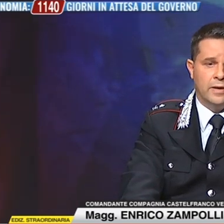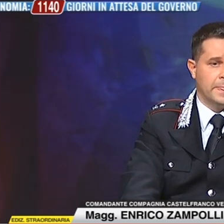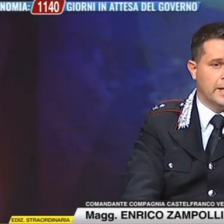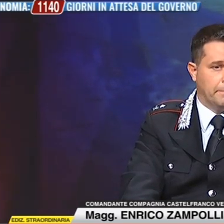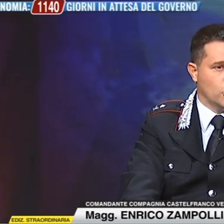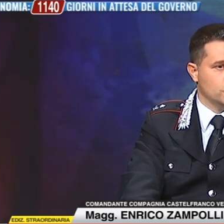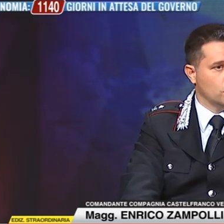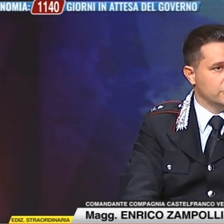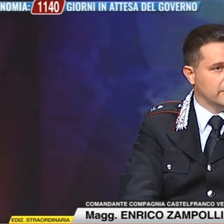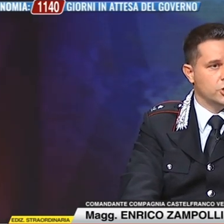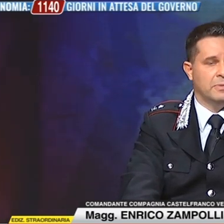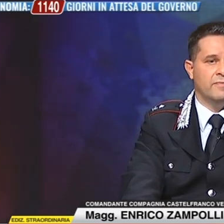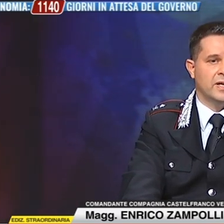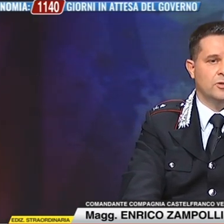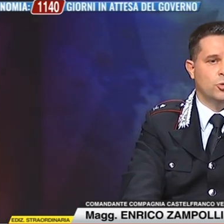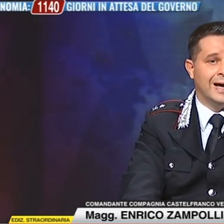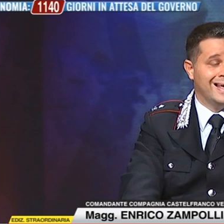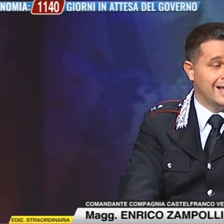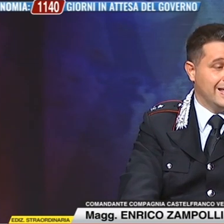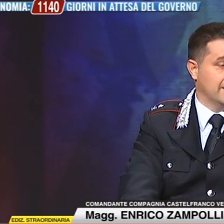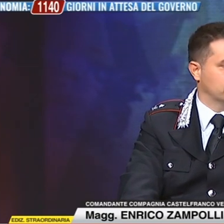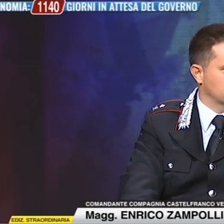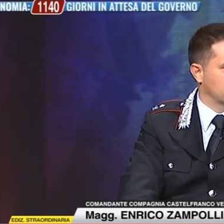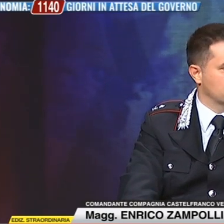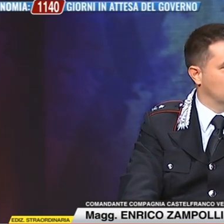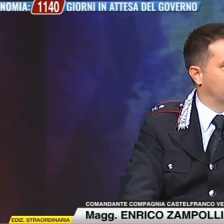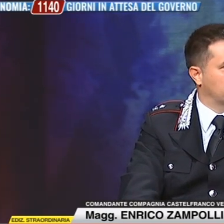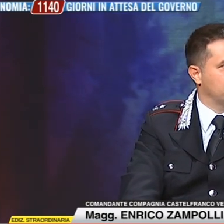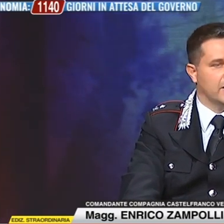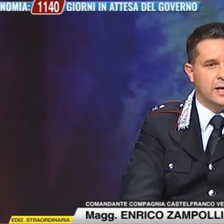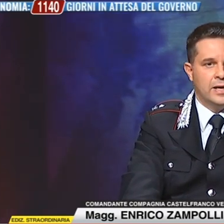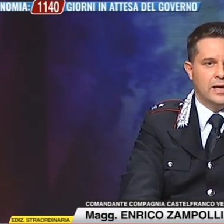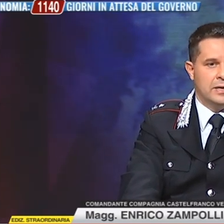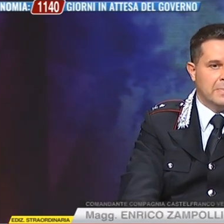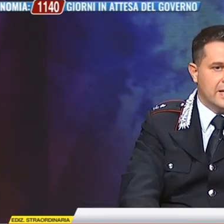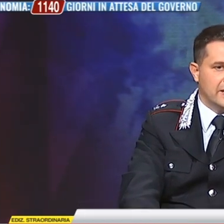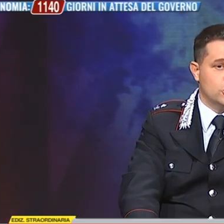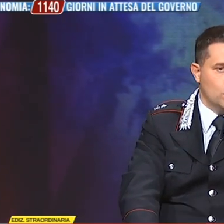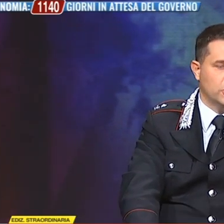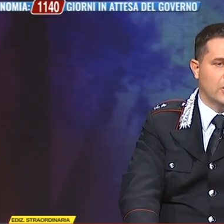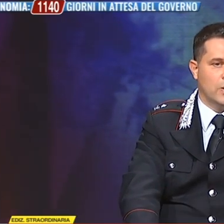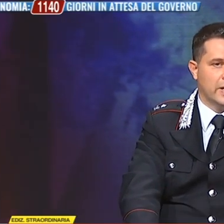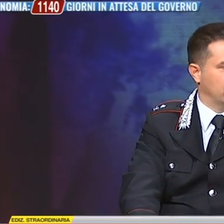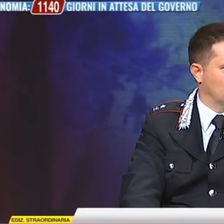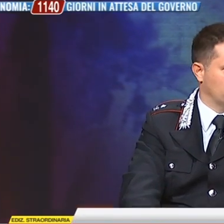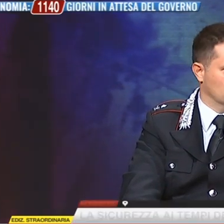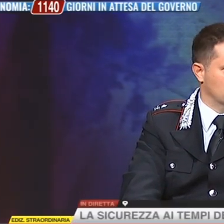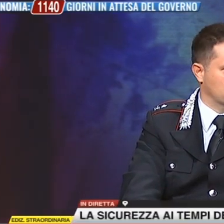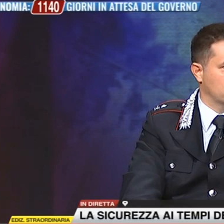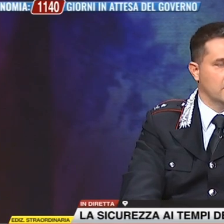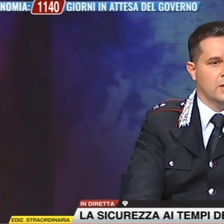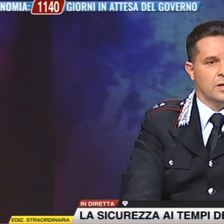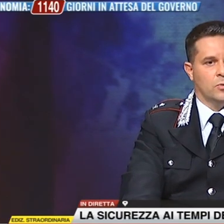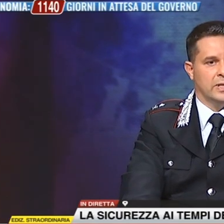che li approcciano con stratagemmi di varia natura e riescono a carpire in maniera subdola quella che è la loro